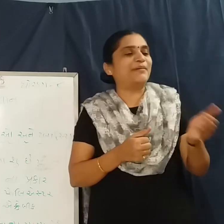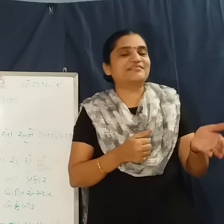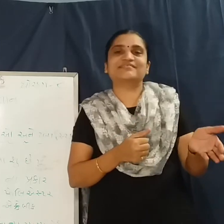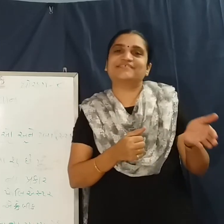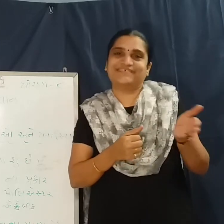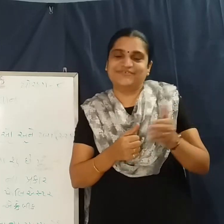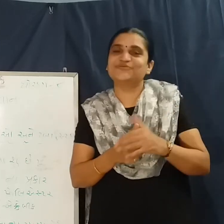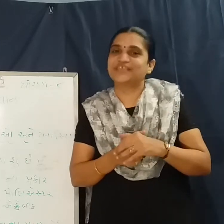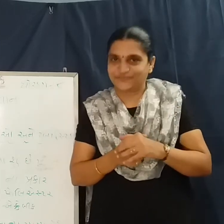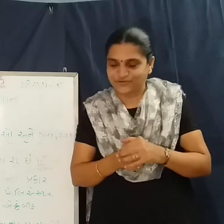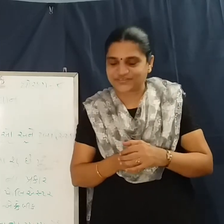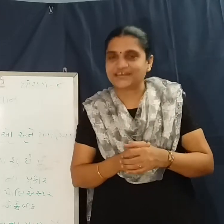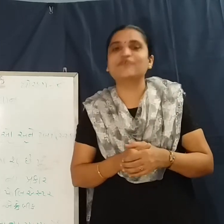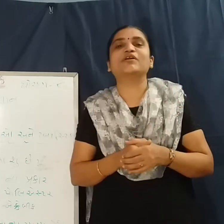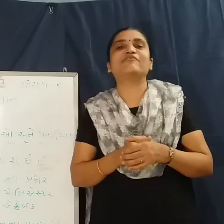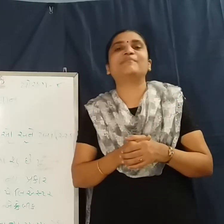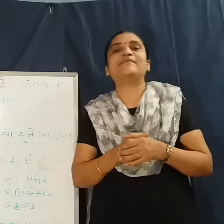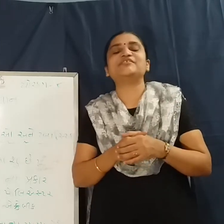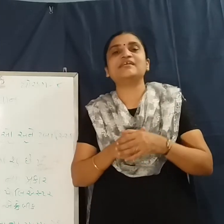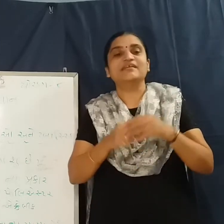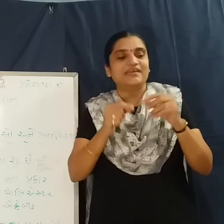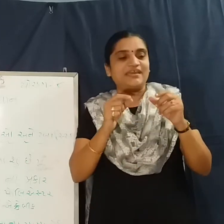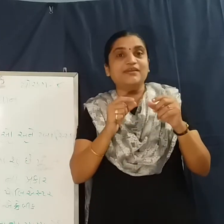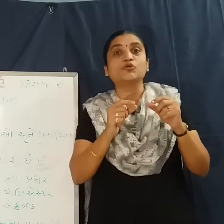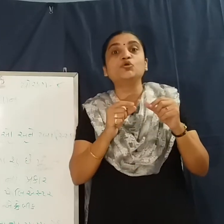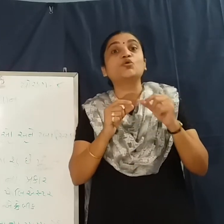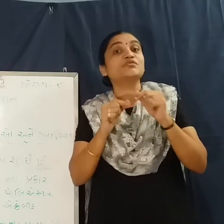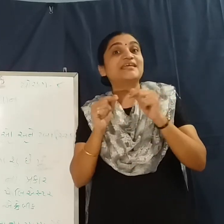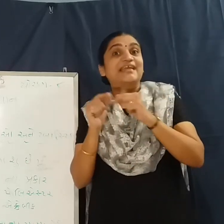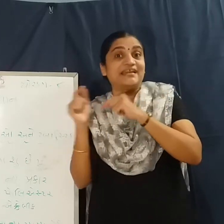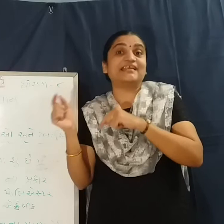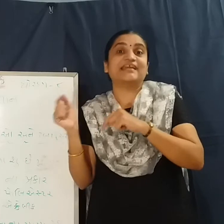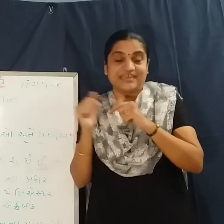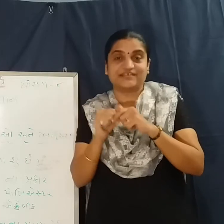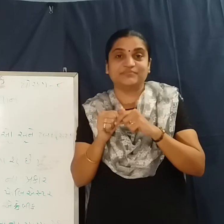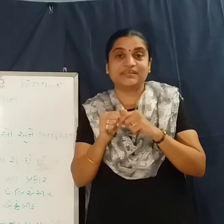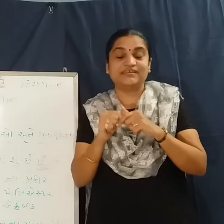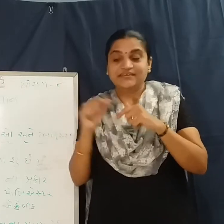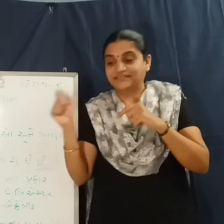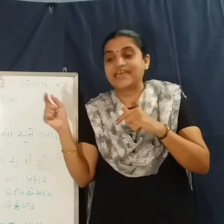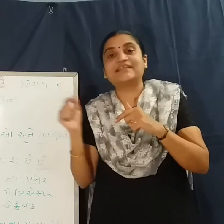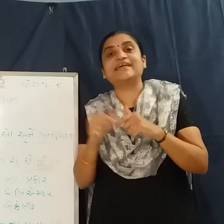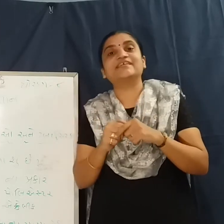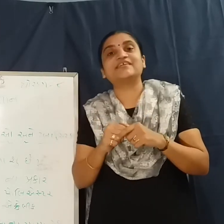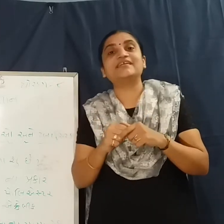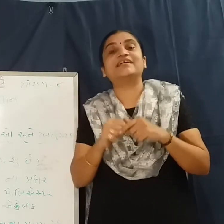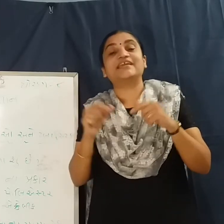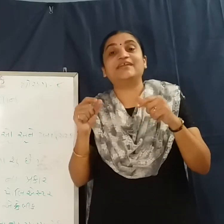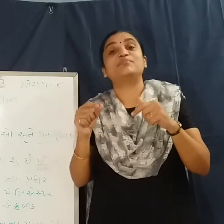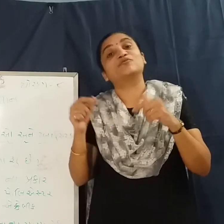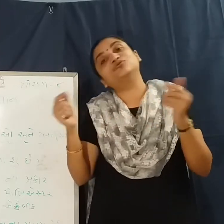કપાસ નો સેલ્યુલોઝ તરીકે ઓળખવામાં આવે છે, એ ગ્લુકોઝના નાના નાના એકમથી તૈયાર થાય છે અને એ પણ